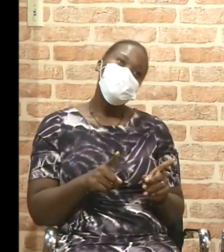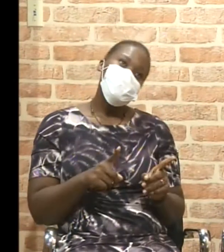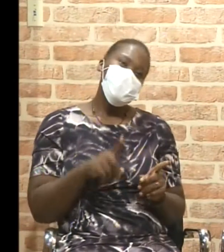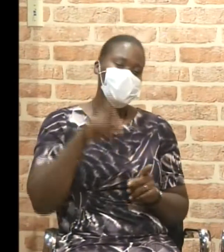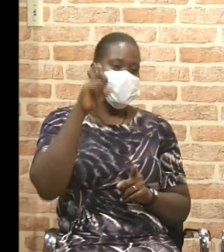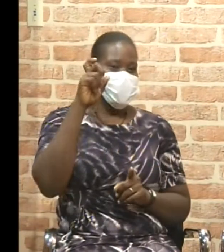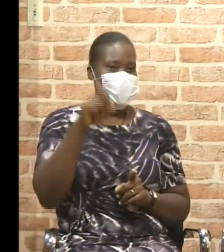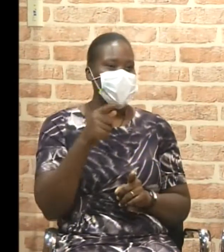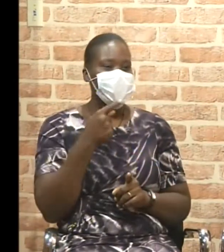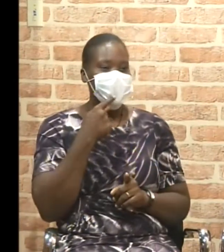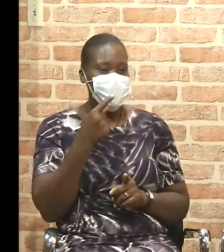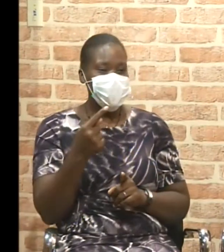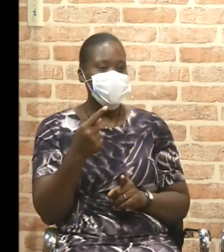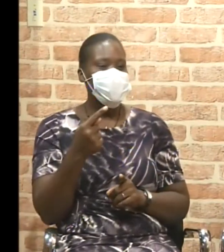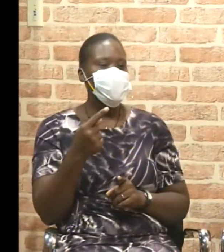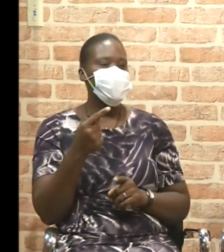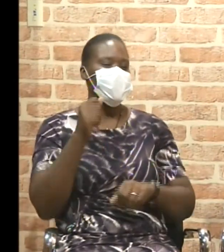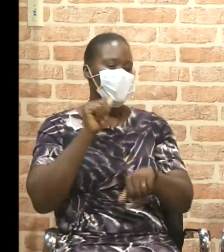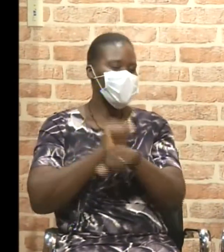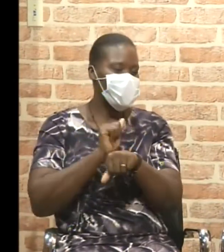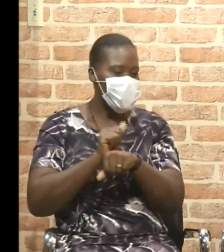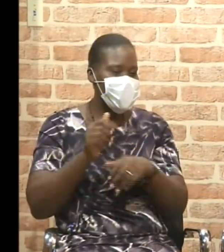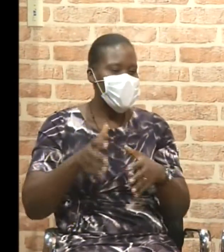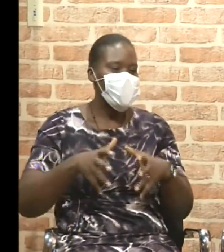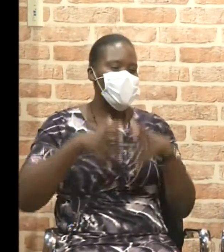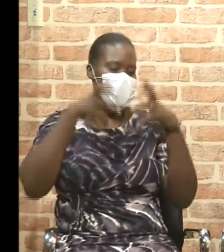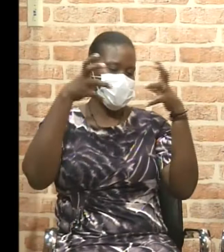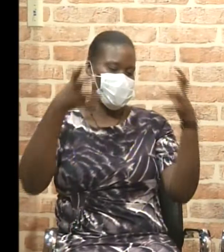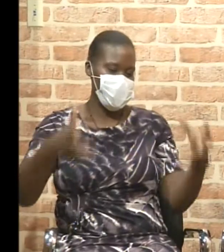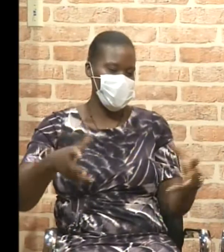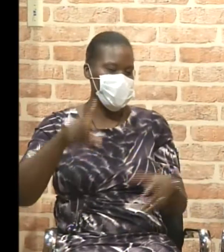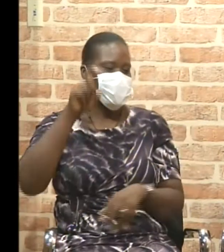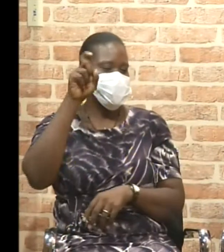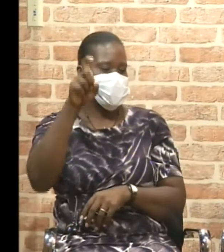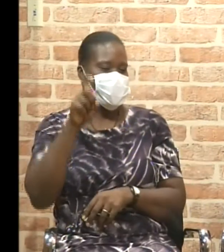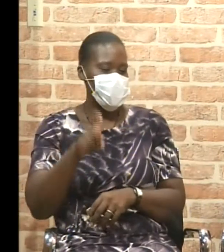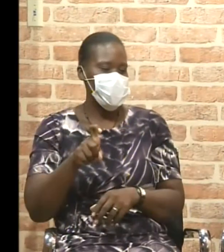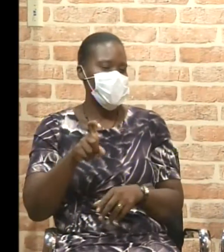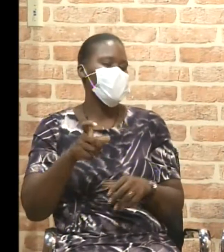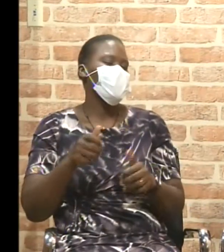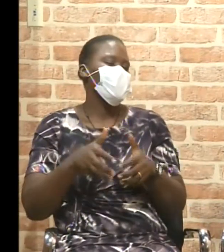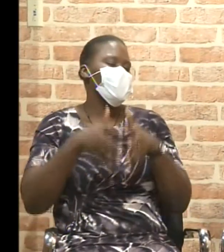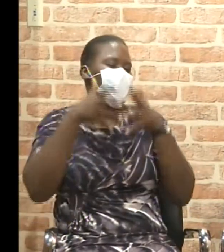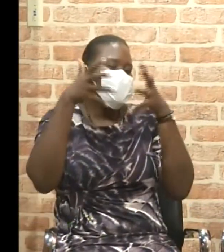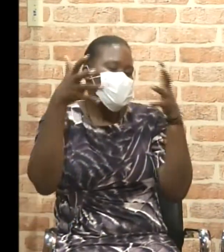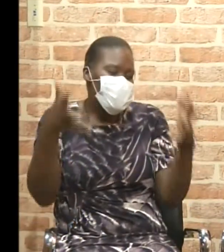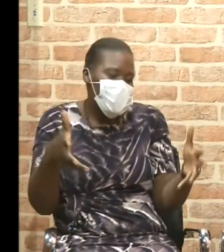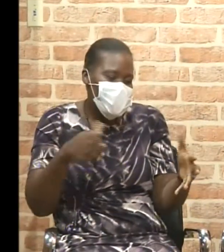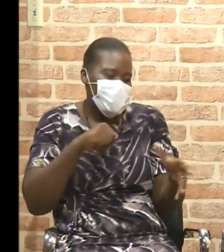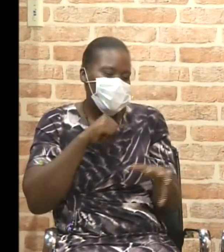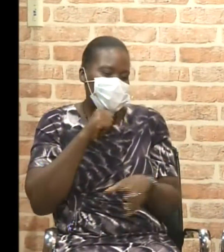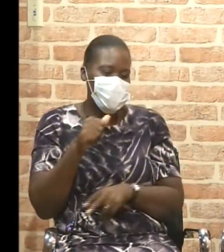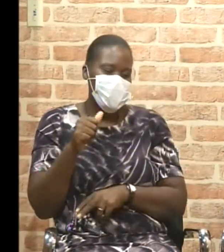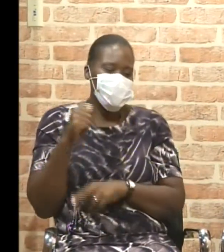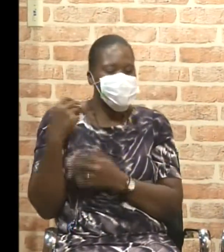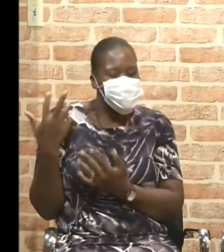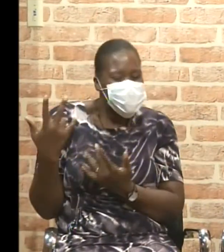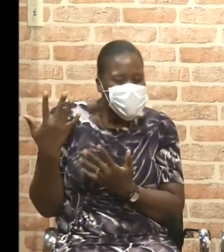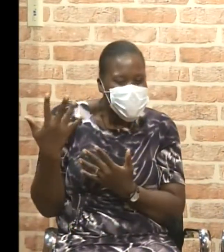des filles en pile, besoin en pile. Et moi, pas chita sous ça pour me dire c'est pour ça que yo wè budget à la